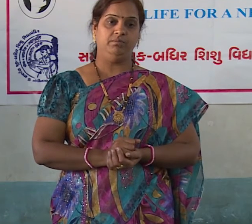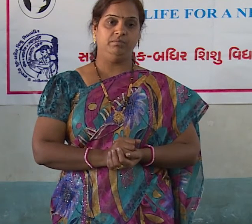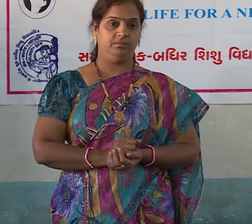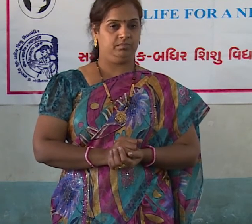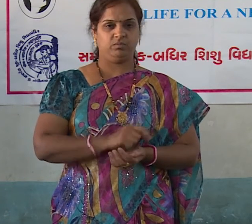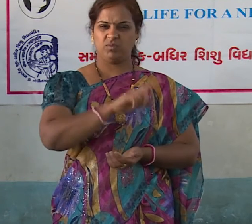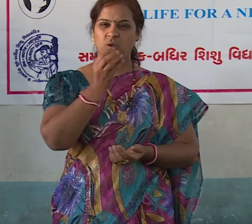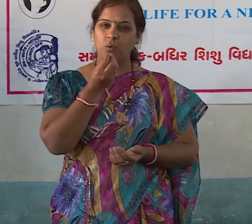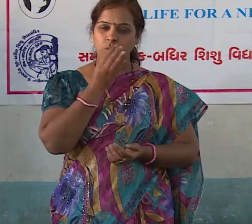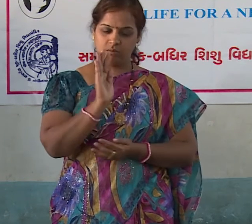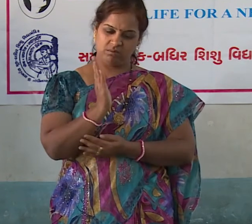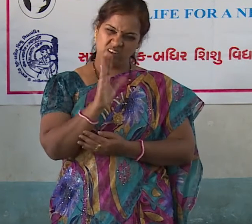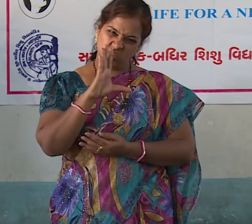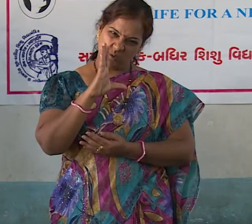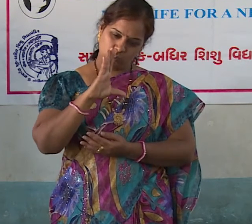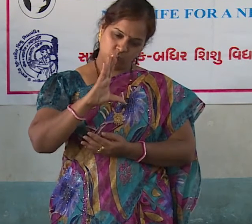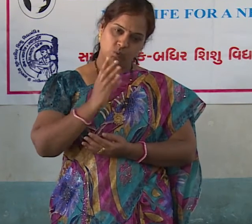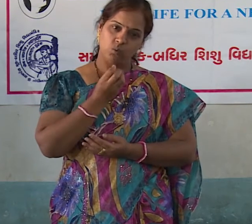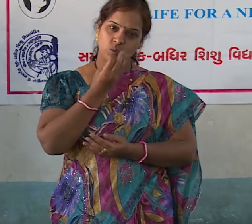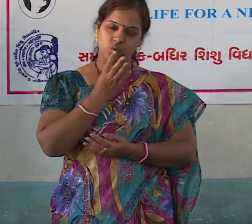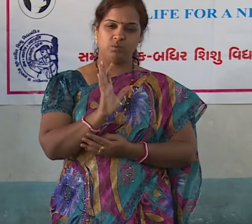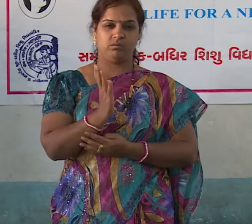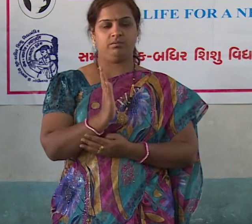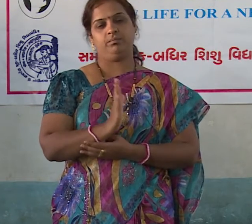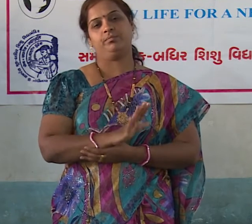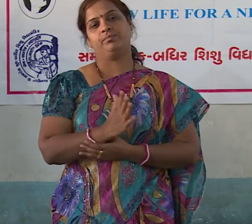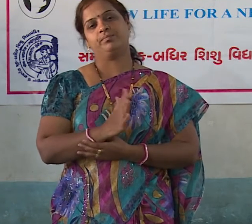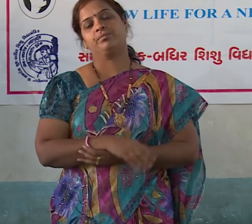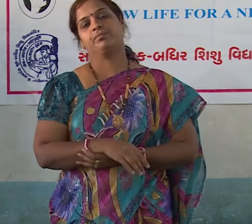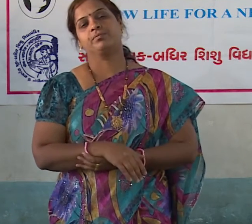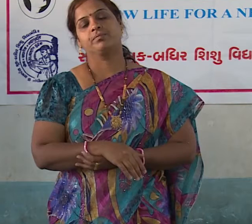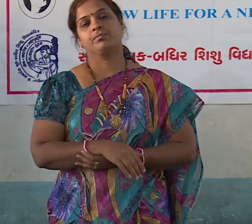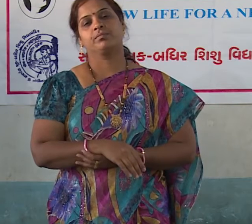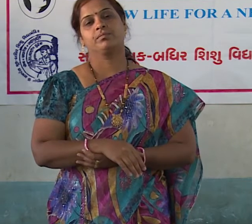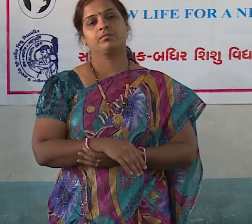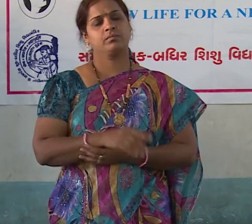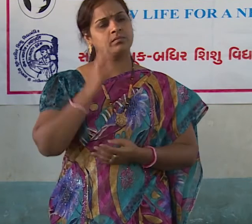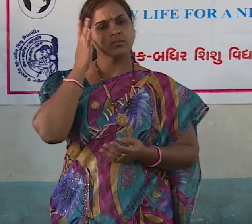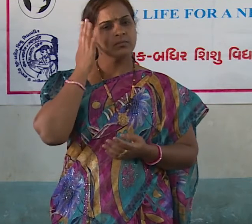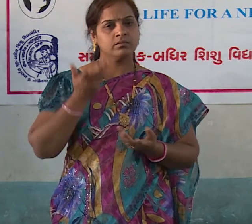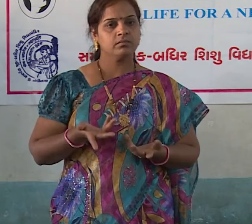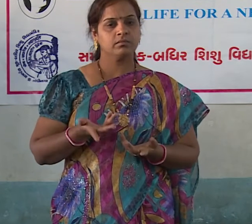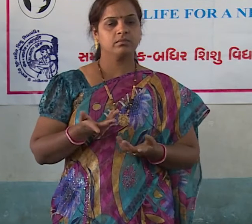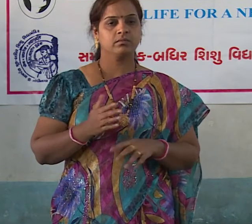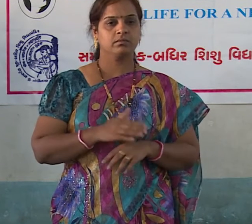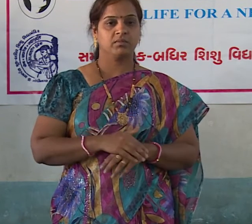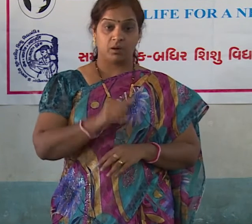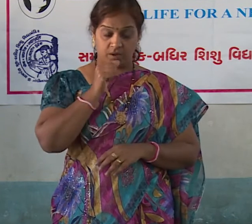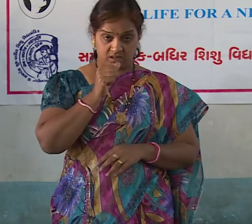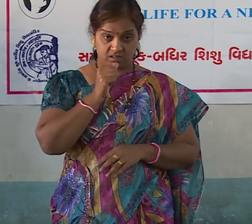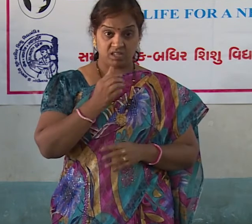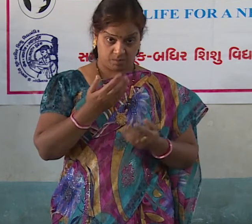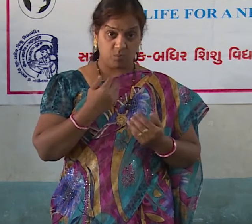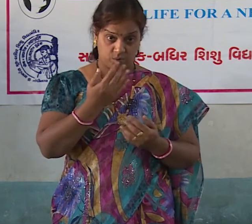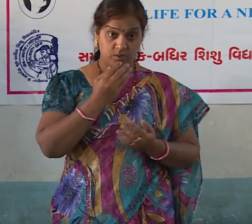है, फूल है। कभी फूल या पौधे कुछ मांगते हैं कि मुझे पानी